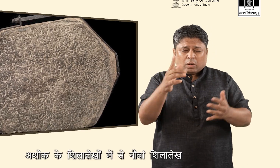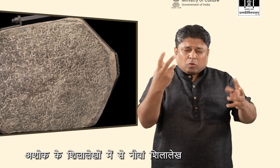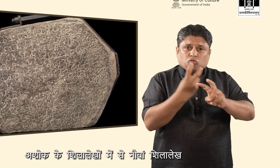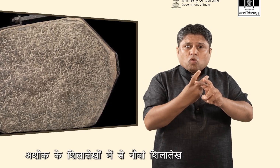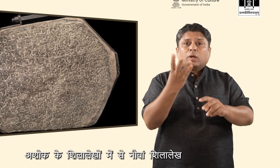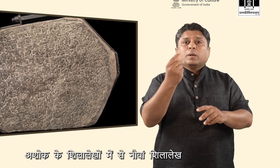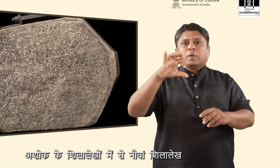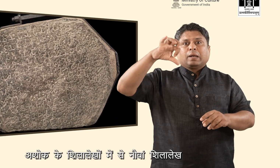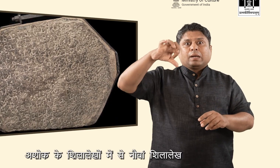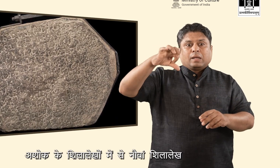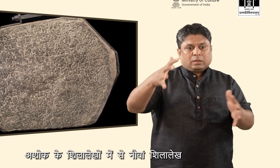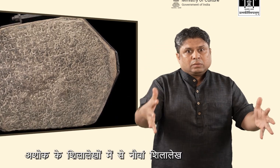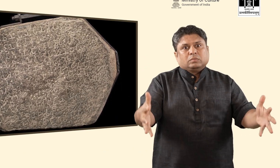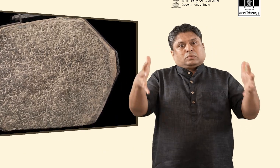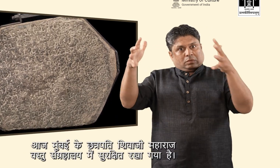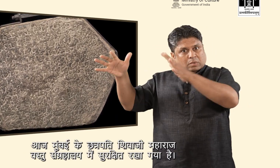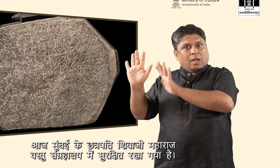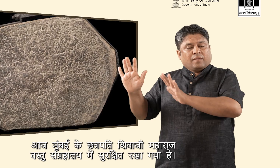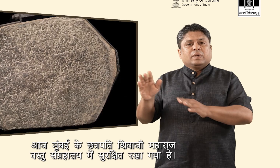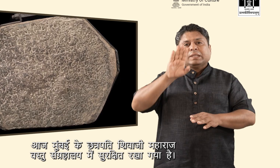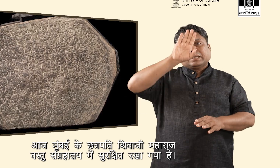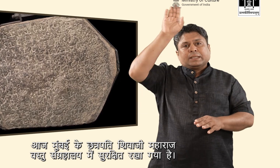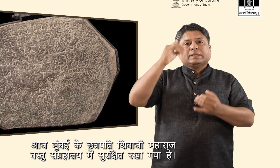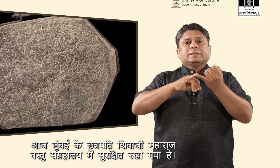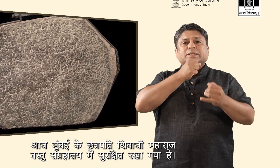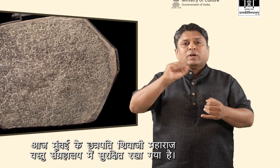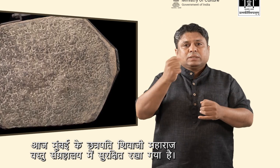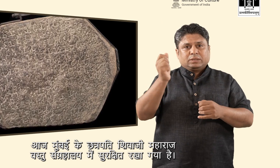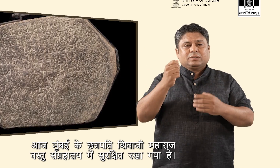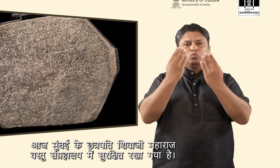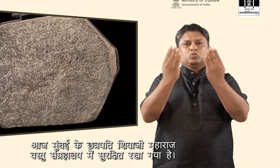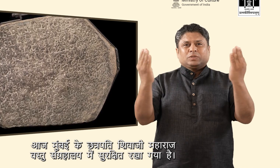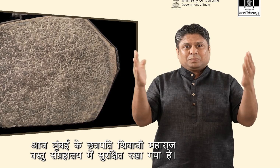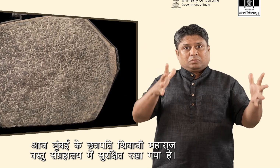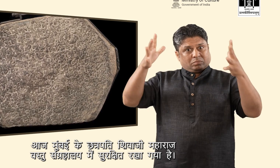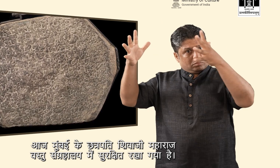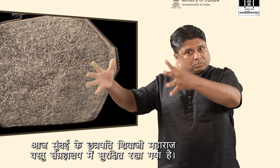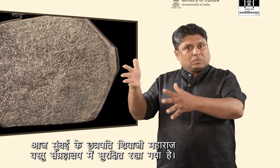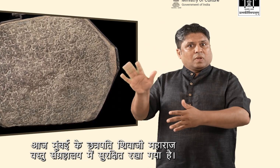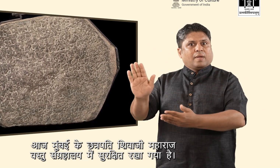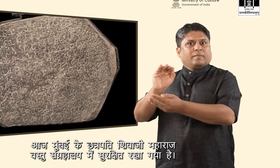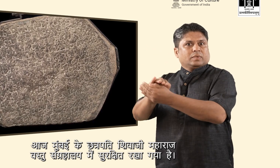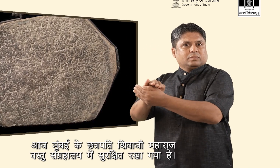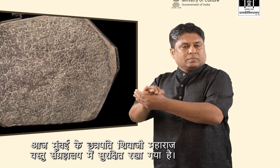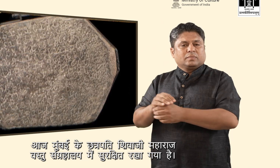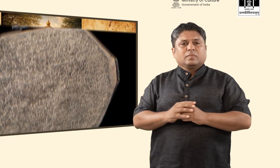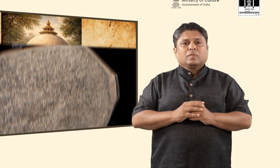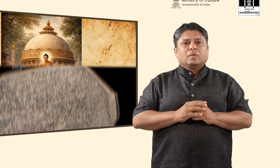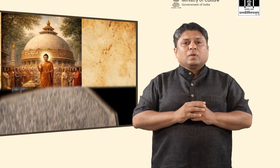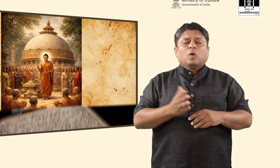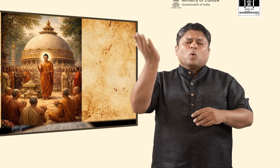अशोक के शिलालेखों में से 9वां शिलालेख आज मुंबई के छत्रपति शिवाजी महाराज वस्तु संग्रहालय में सुरक्षित रखा गया